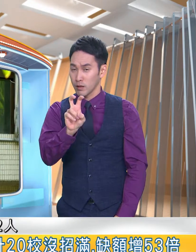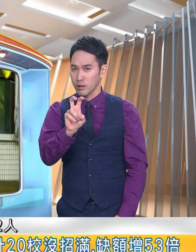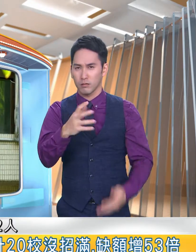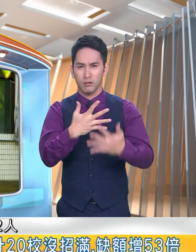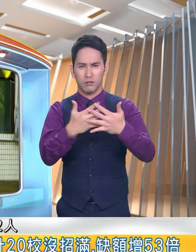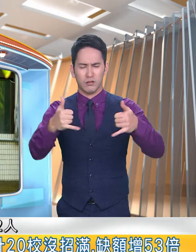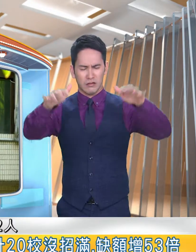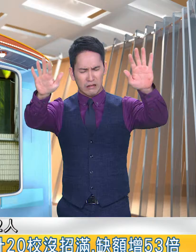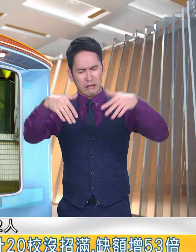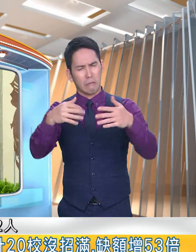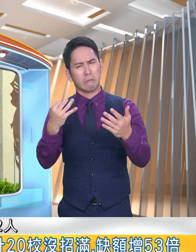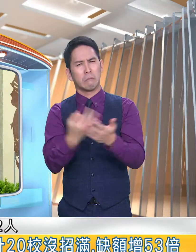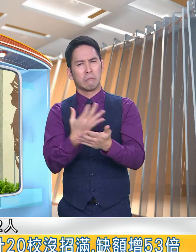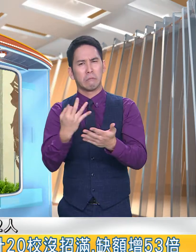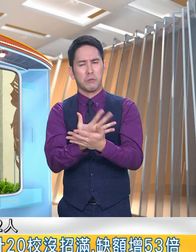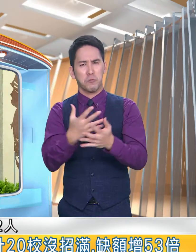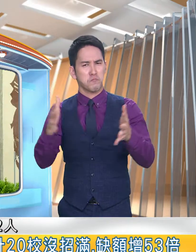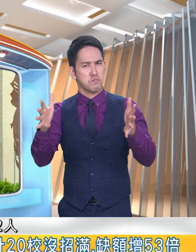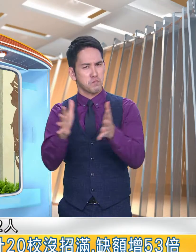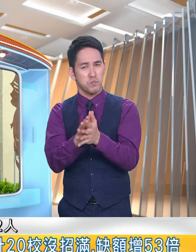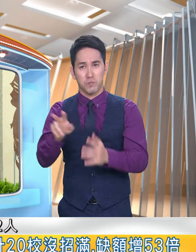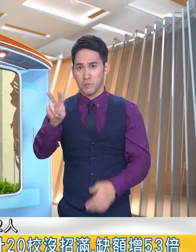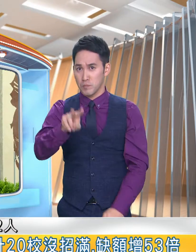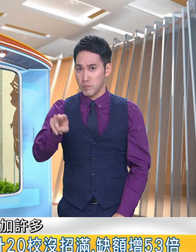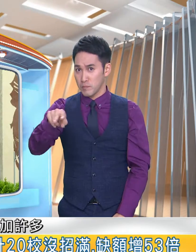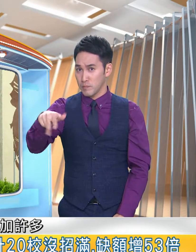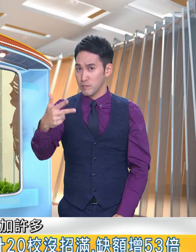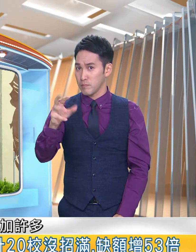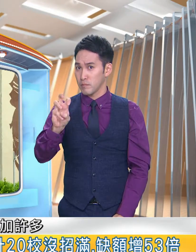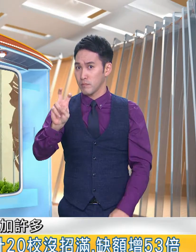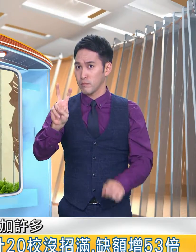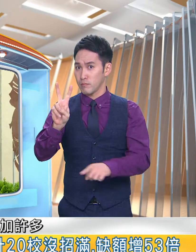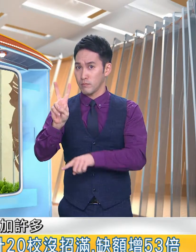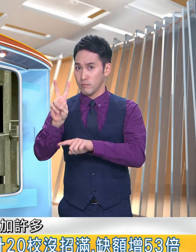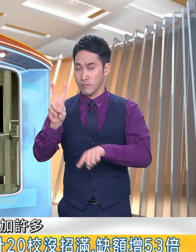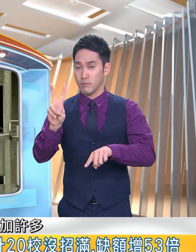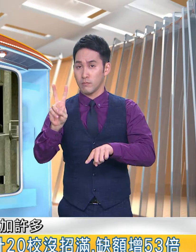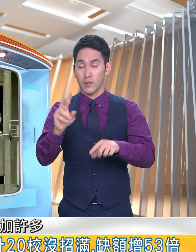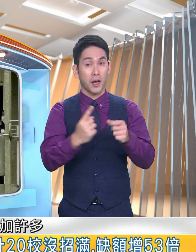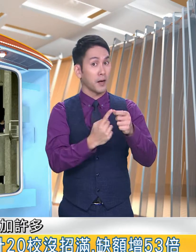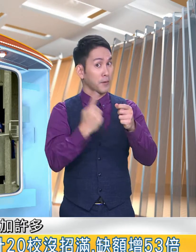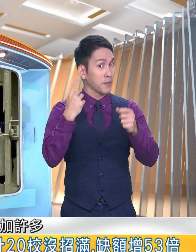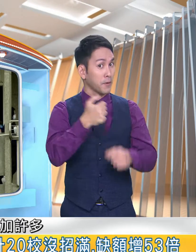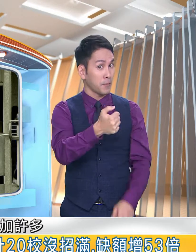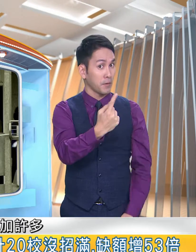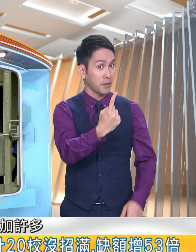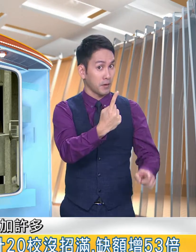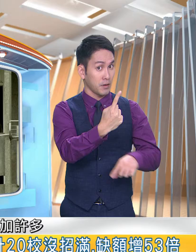额了2732人，比去年的51人增加许多。